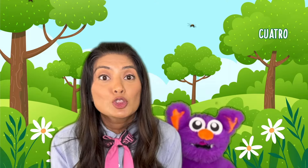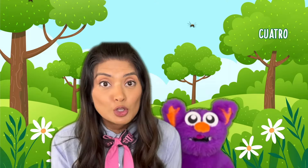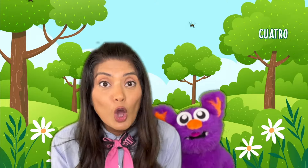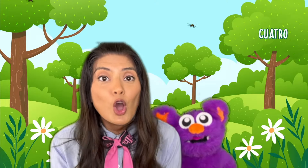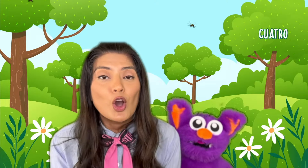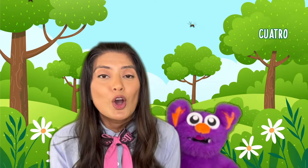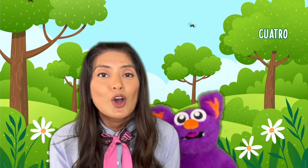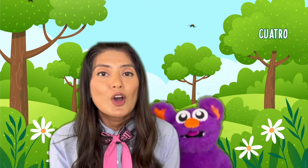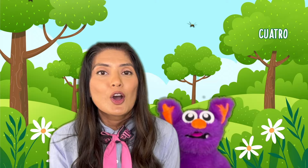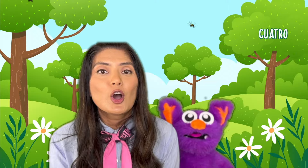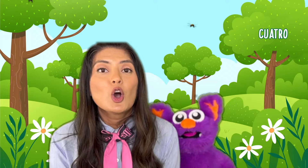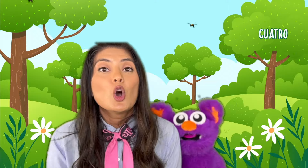¡Cuatro!